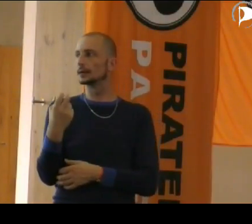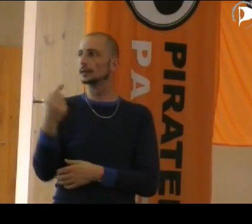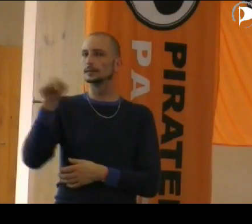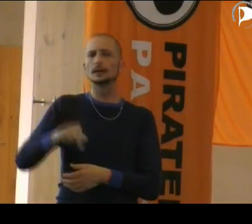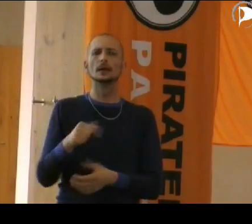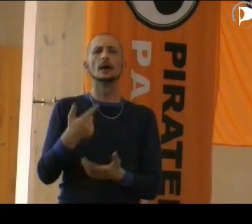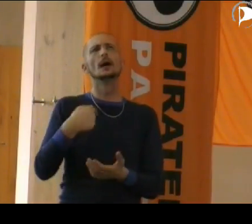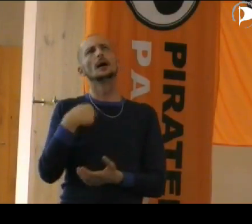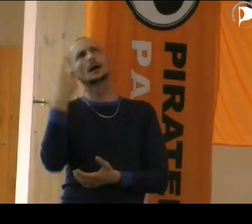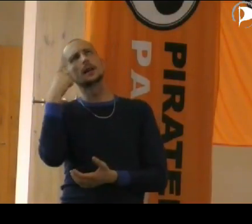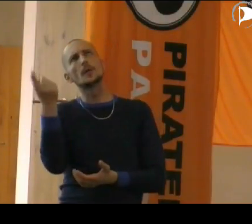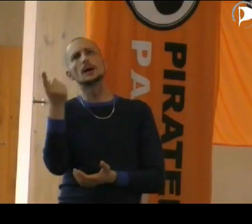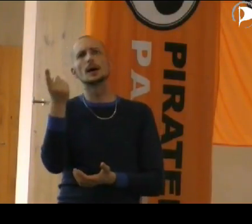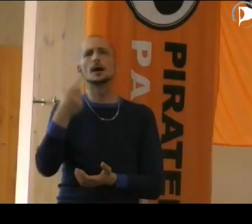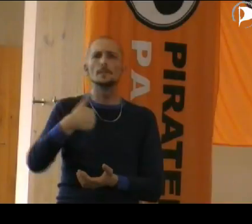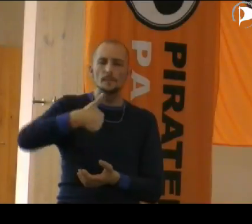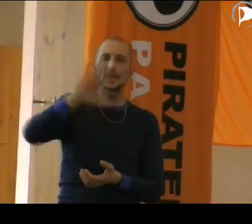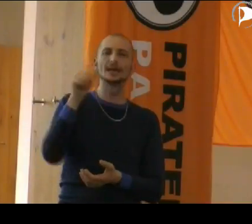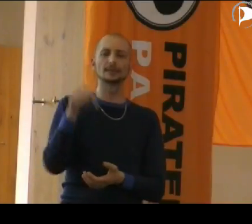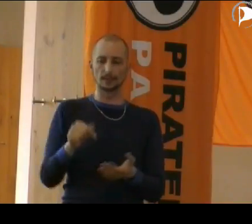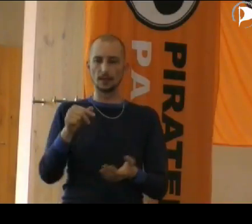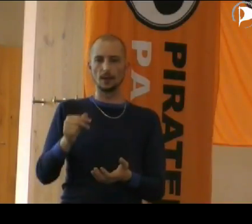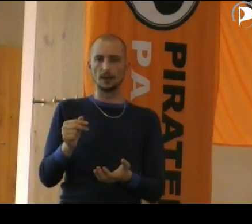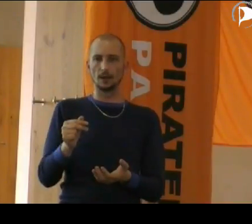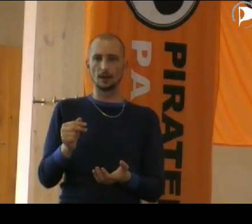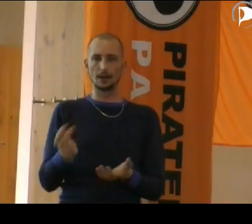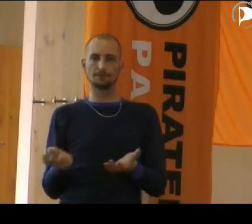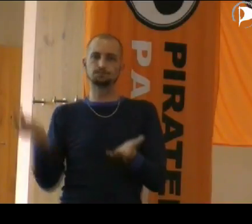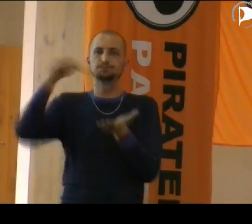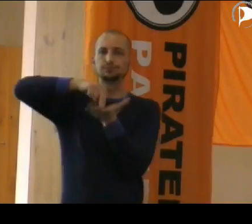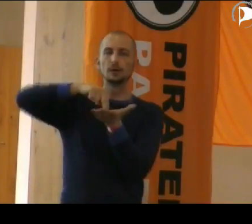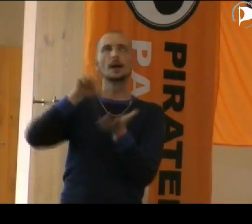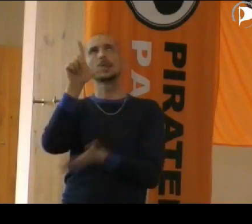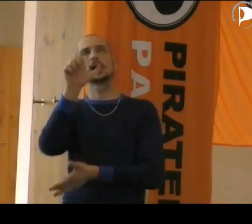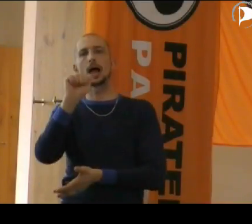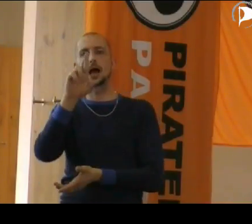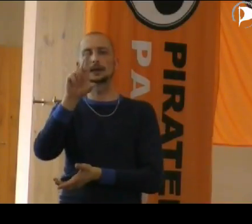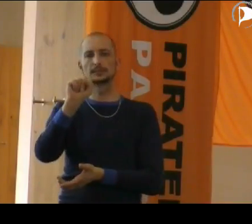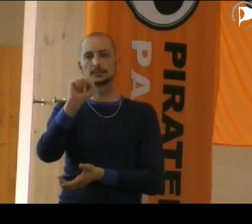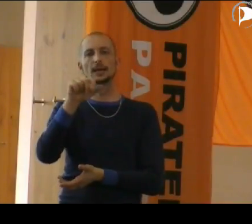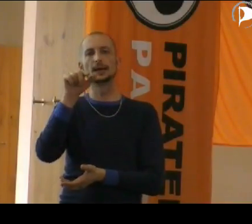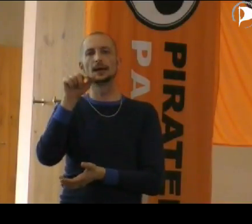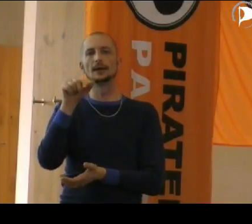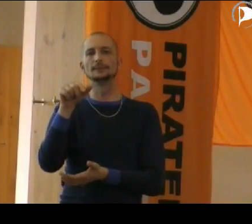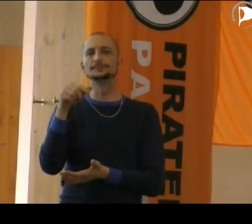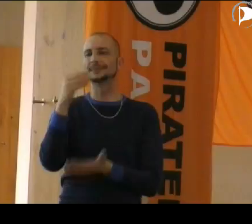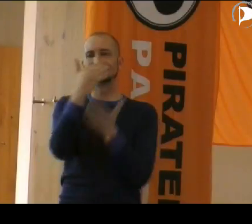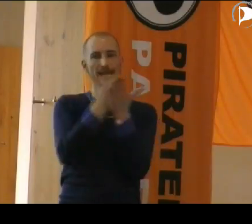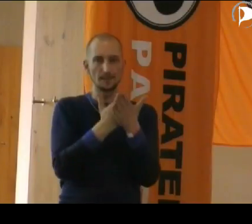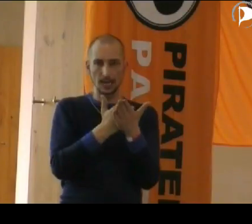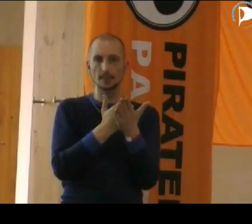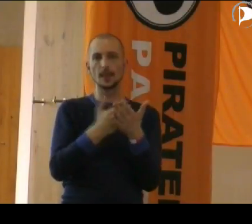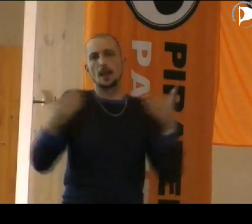hier auch mal wirklich die vertretung machen also sprechen wir in der lage dürfte bei diesem termin kann